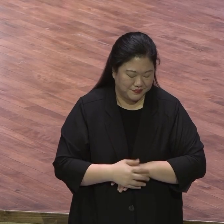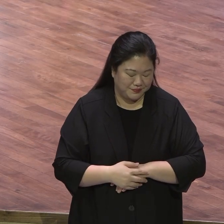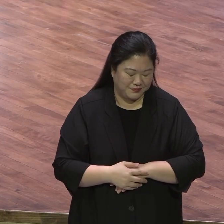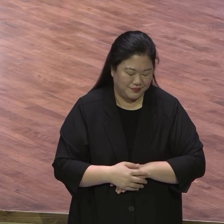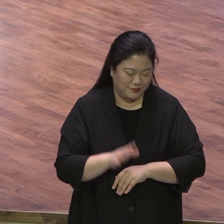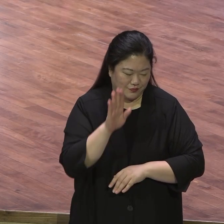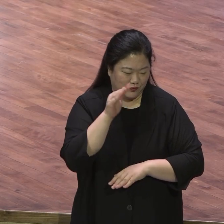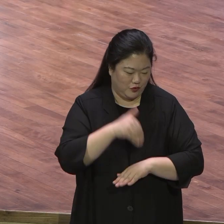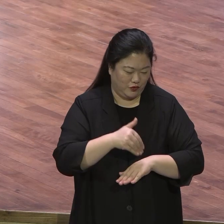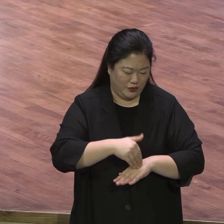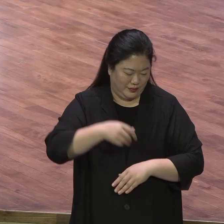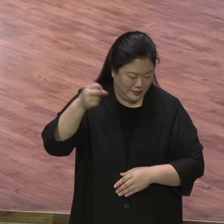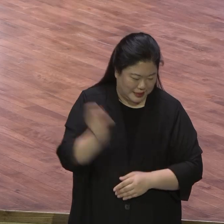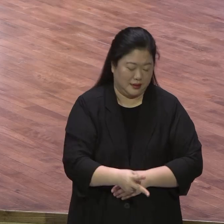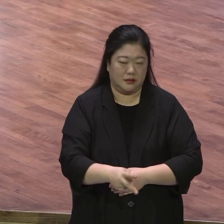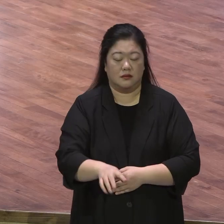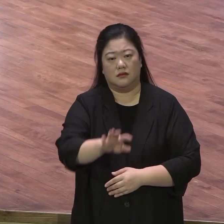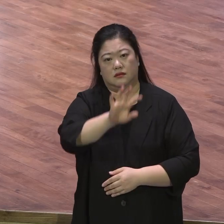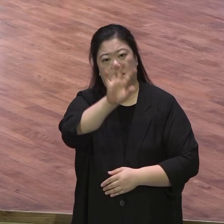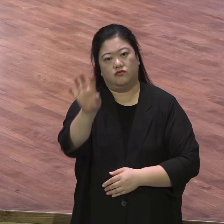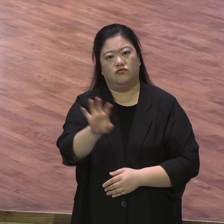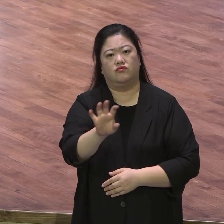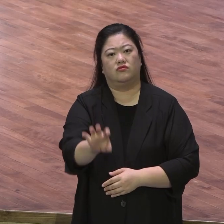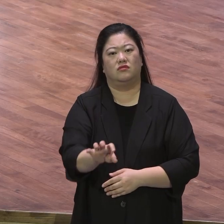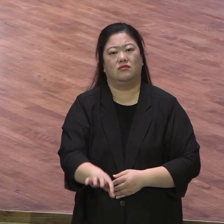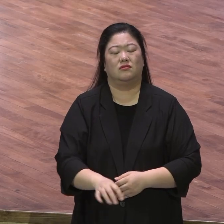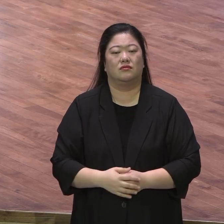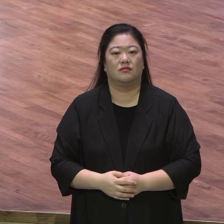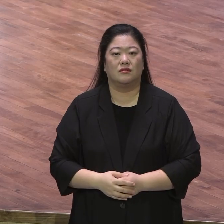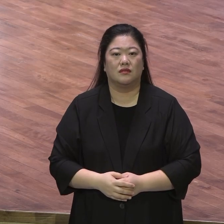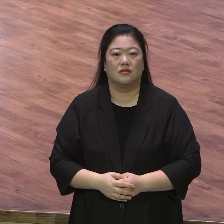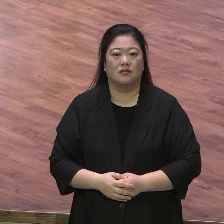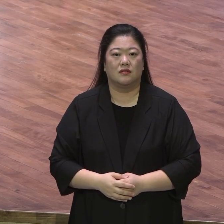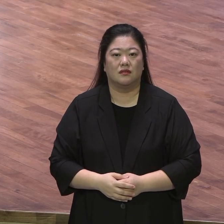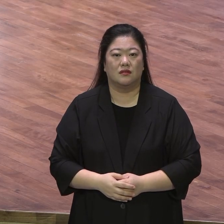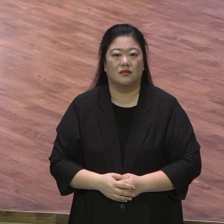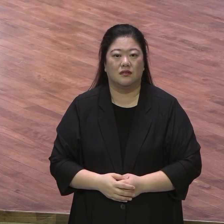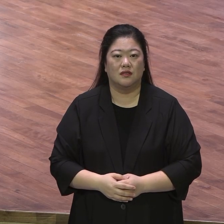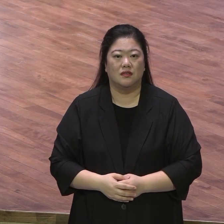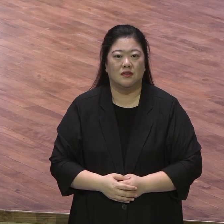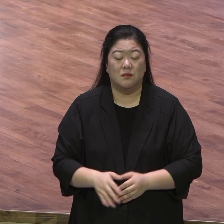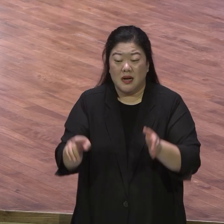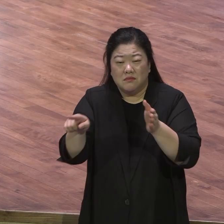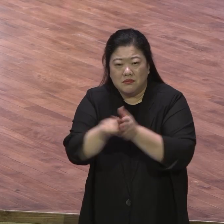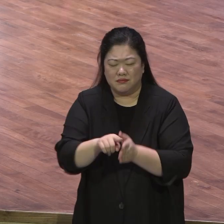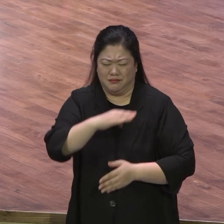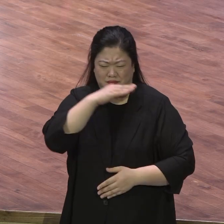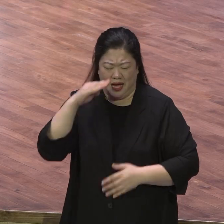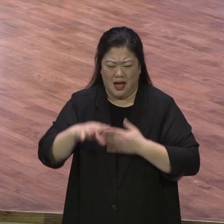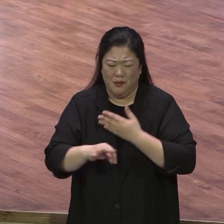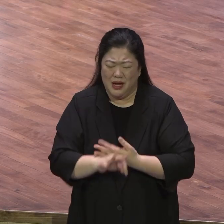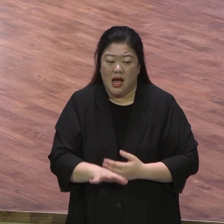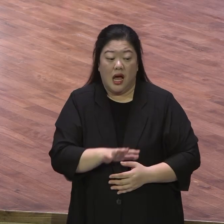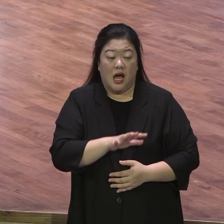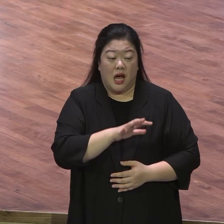하나님은 응답을 할 수 있는데 응답하기 직전인데 또 불신앙해서 또 놓치는 거예요.